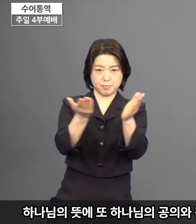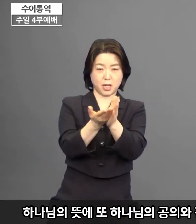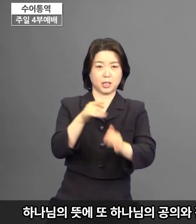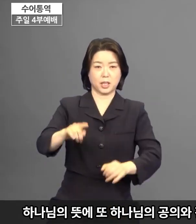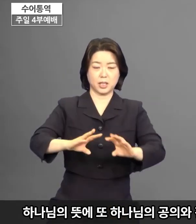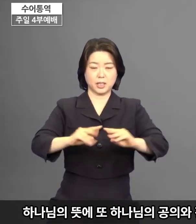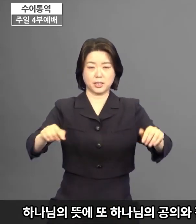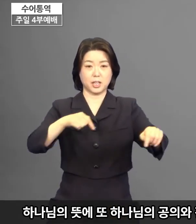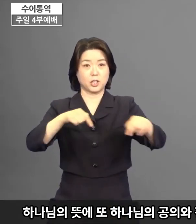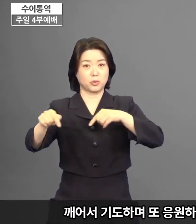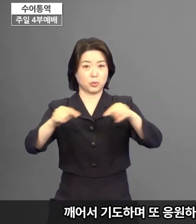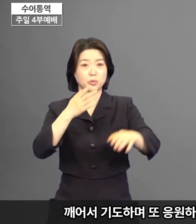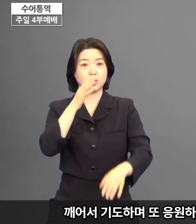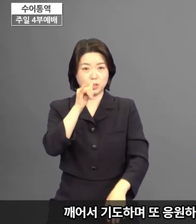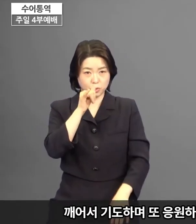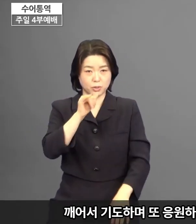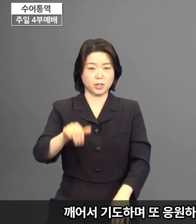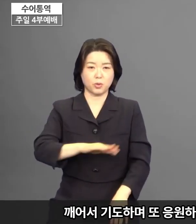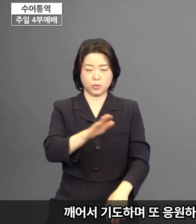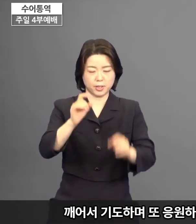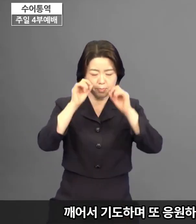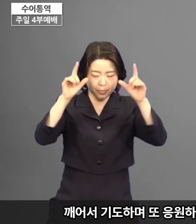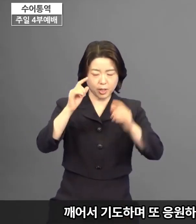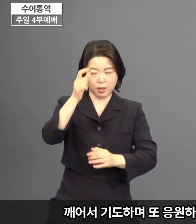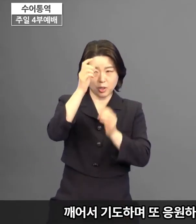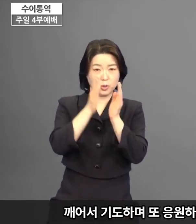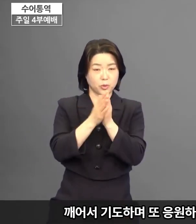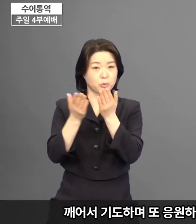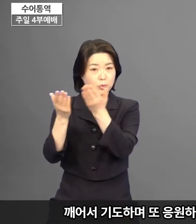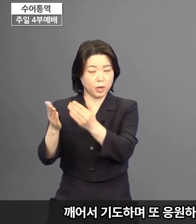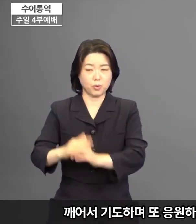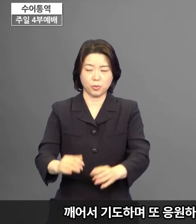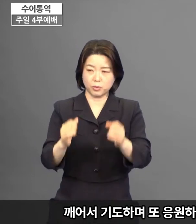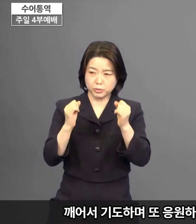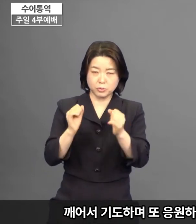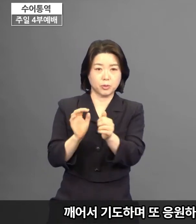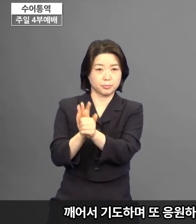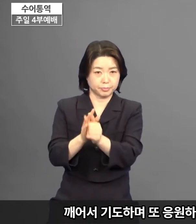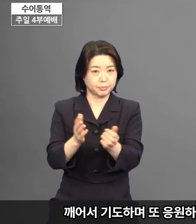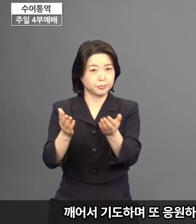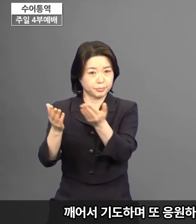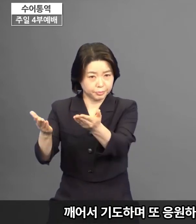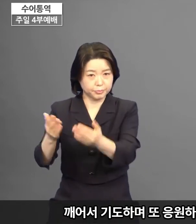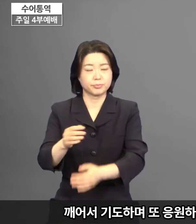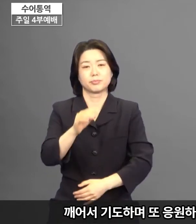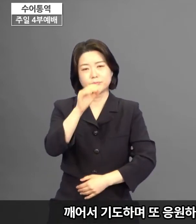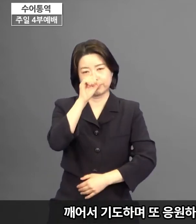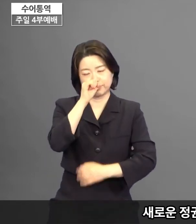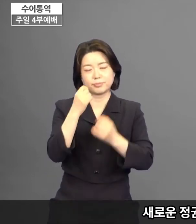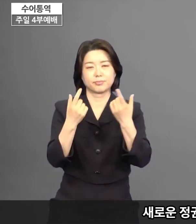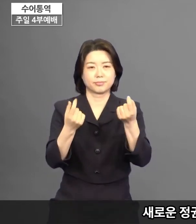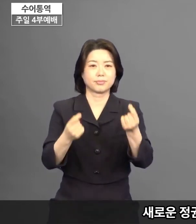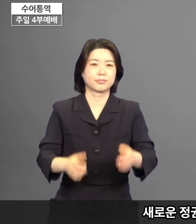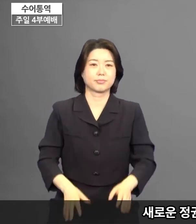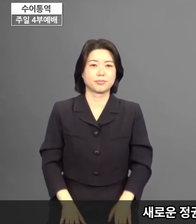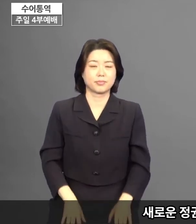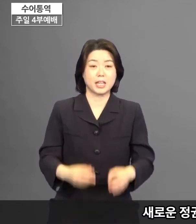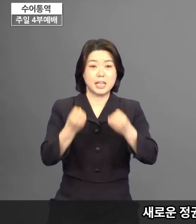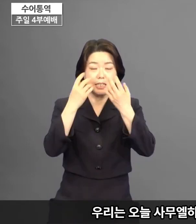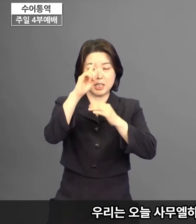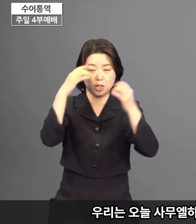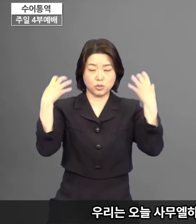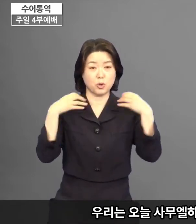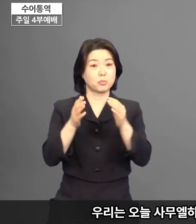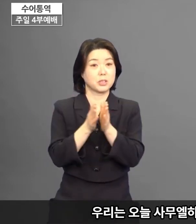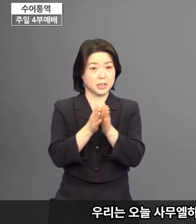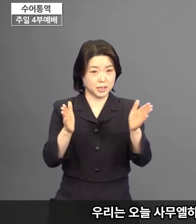땅을 통치할 수 있도록 깨어서 기도하며 또 응원하며 그렇게 나아가면 좋겠습니다. 새로운 정권이